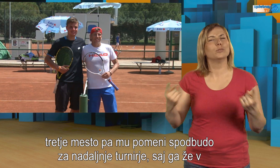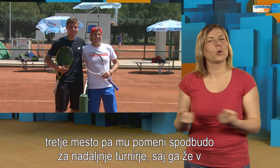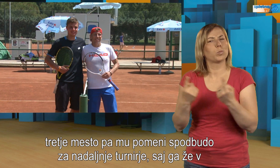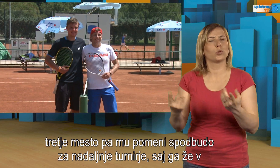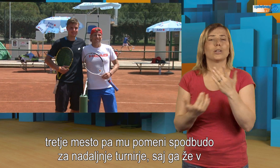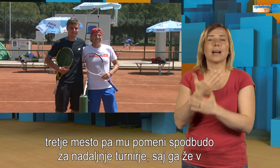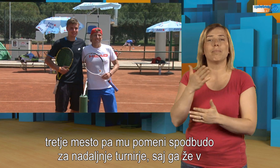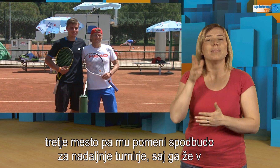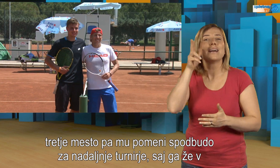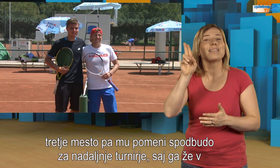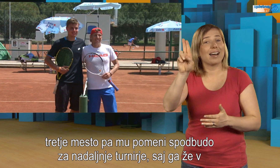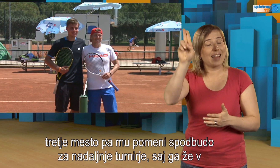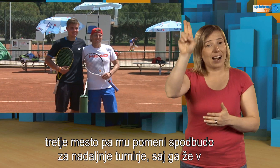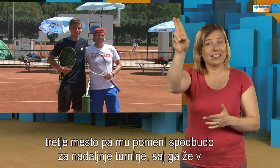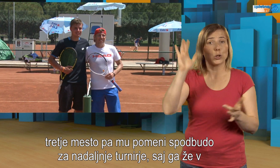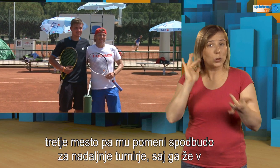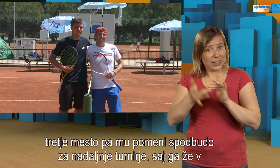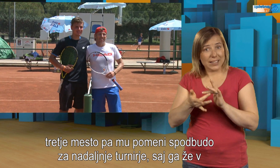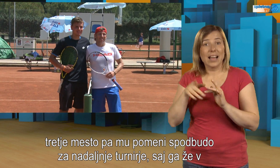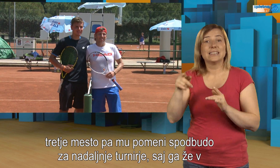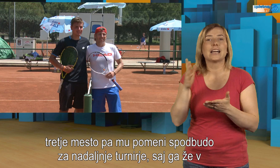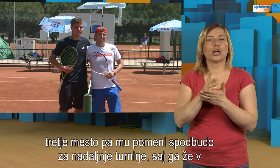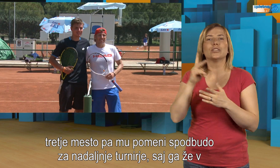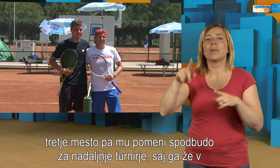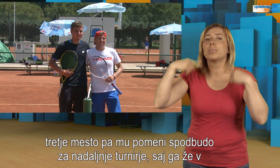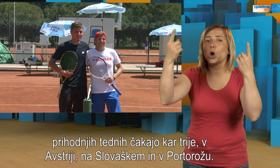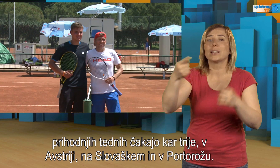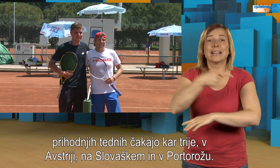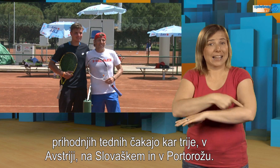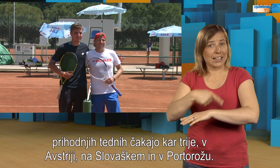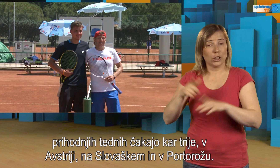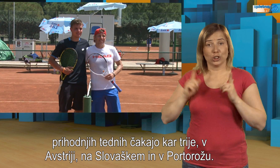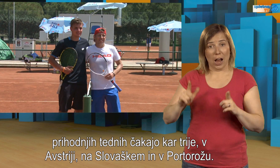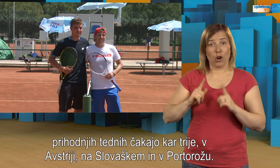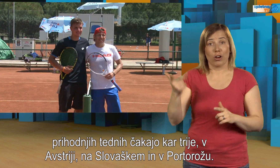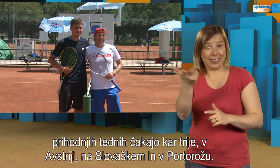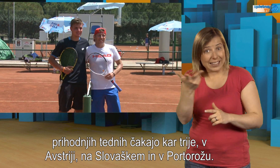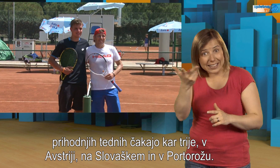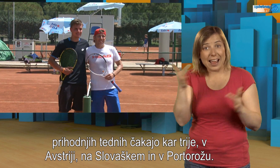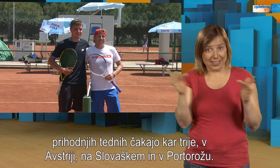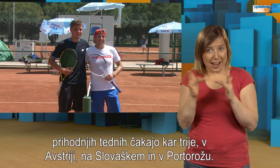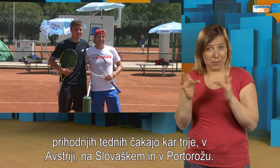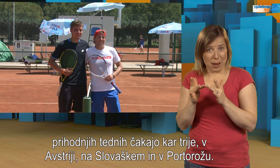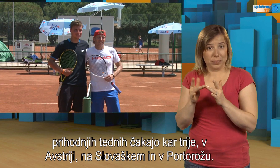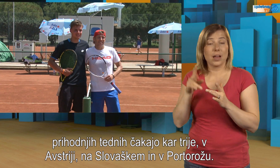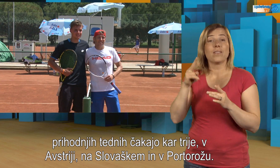nadaljnje turnirje, saj ga že v prihodnjih tednih čakajo kar 3 v Avstriji, na Slovaškem in v Portorožu.